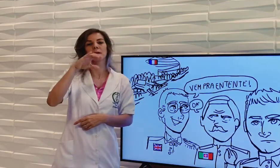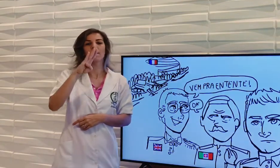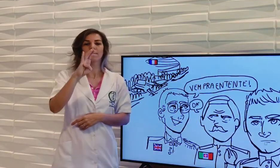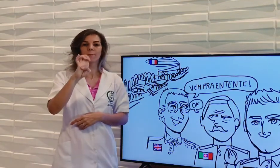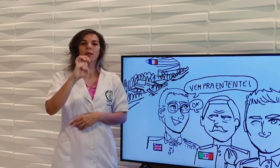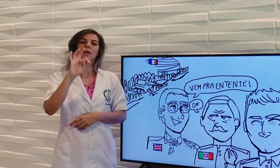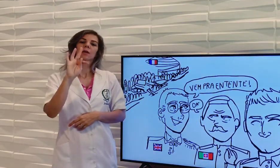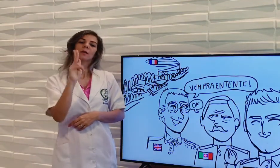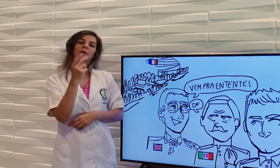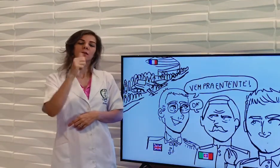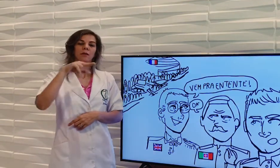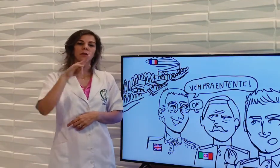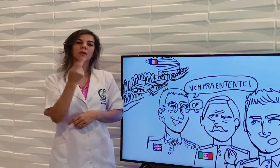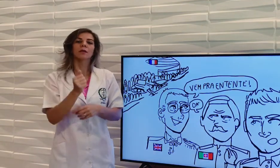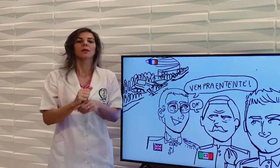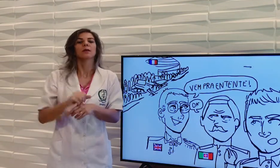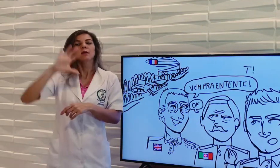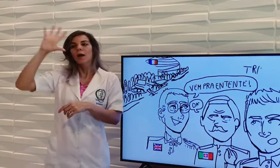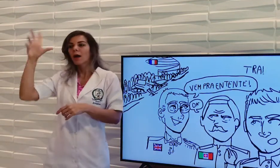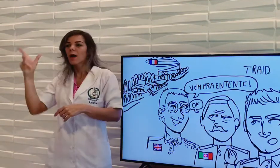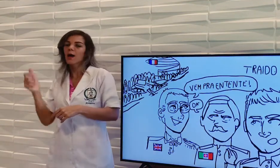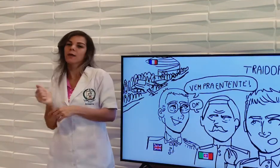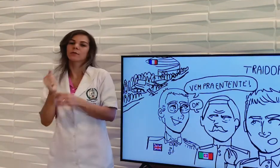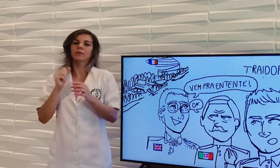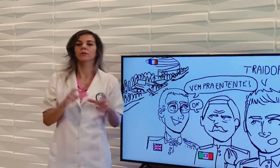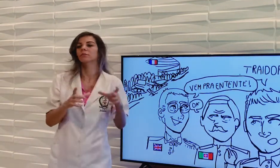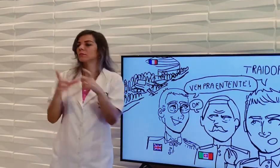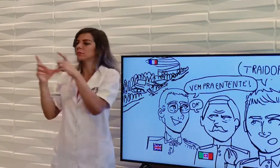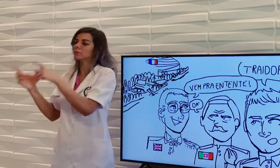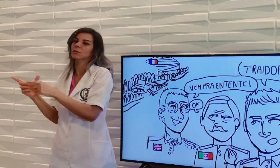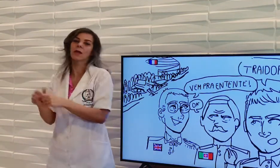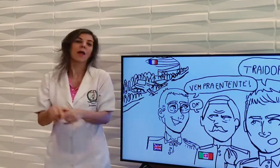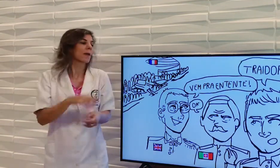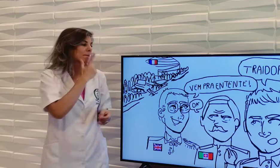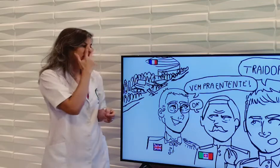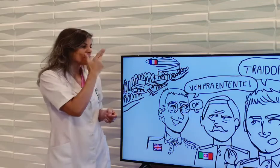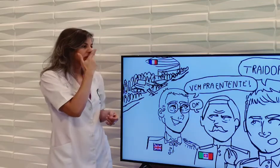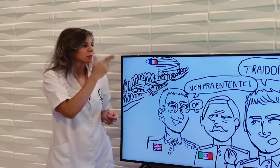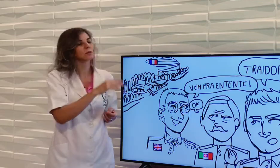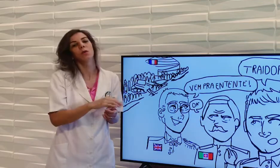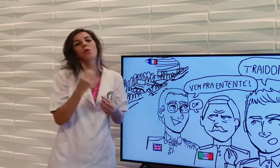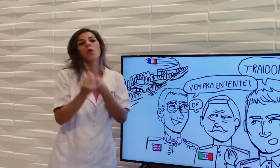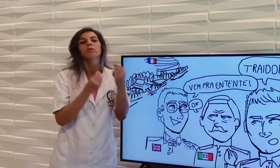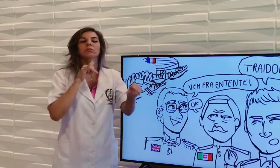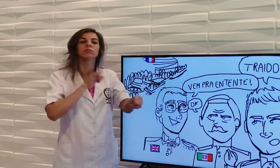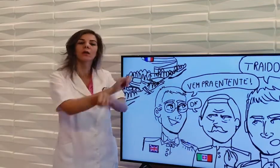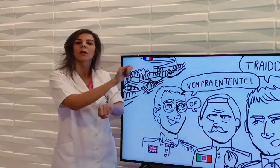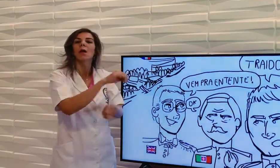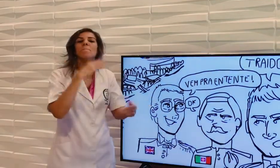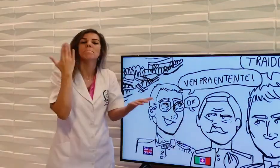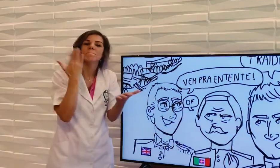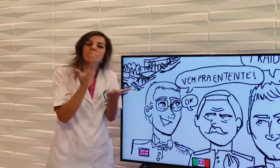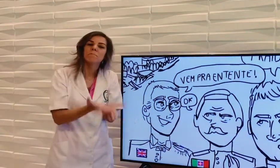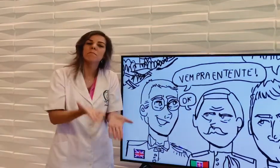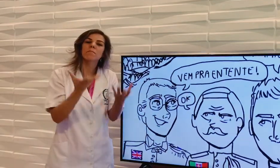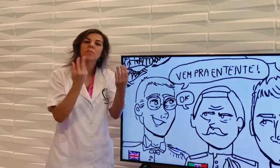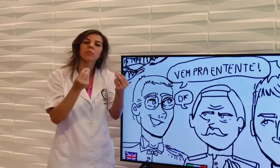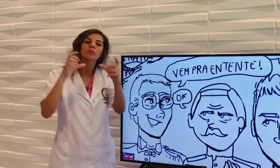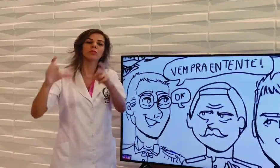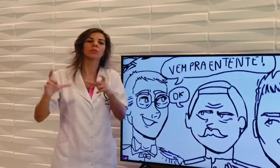lado e assim ficar conhecida como a traidora. E acabou que nem foi lucrativo para ela perdeu muitos territórios e soldados.